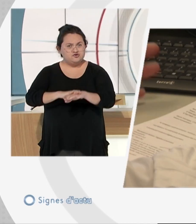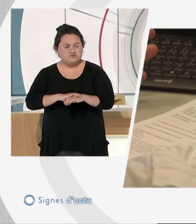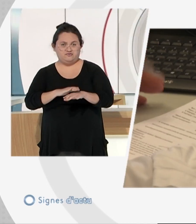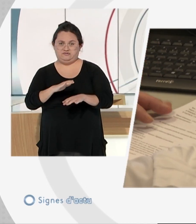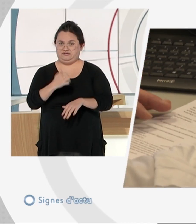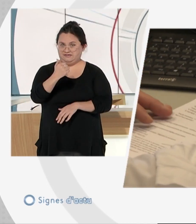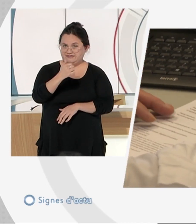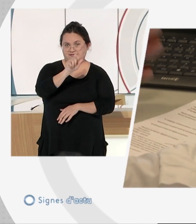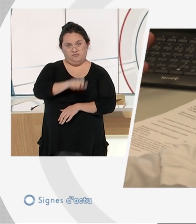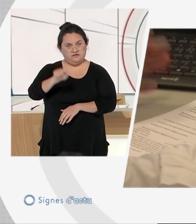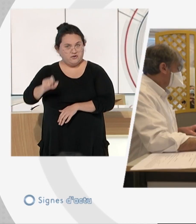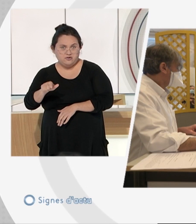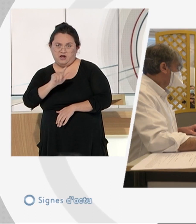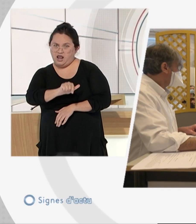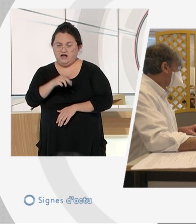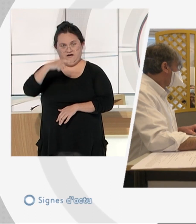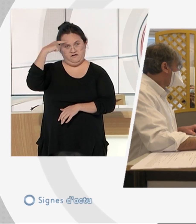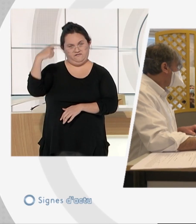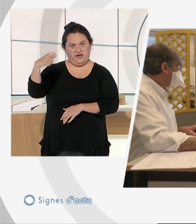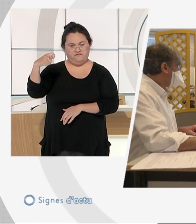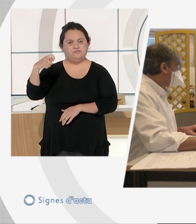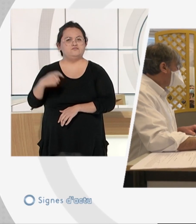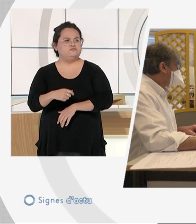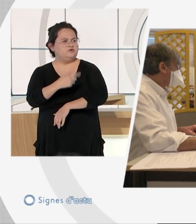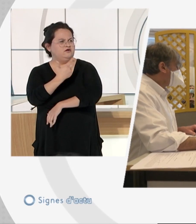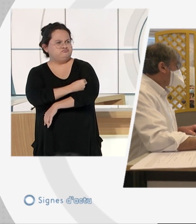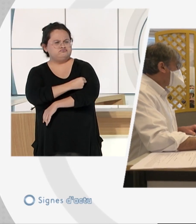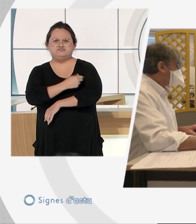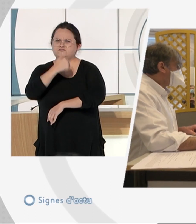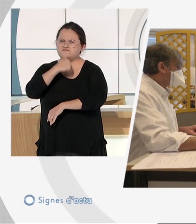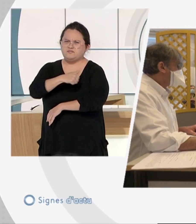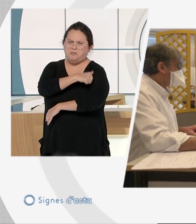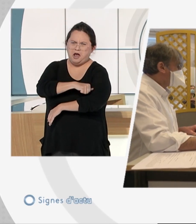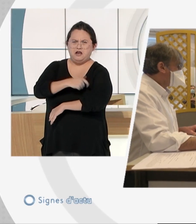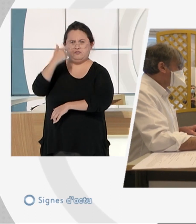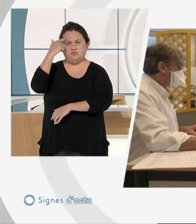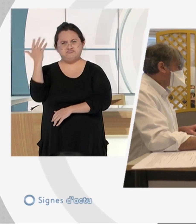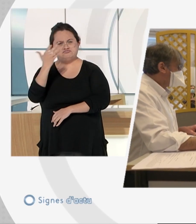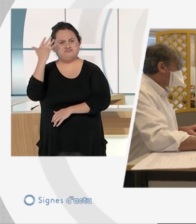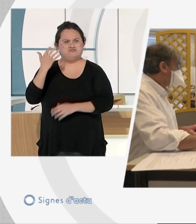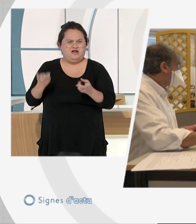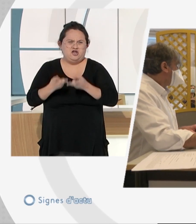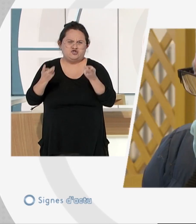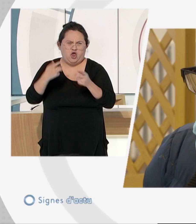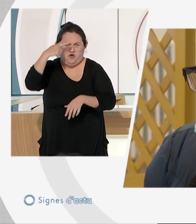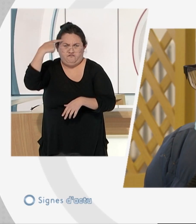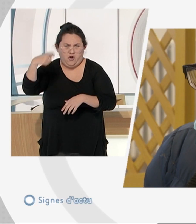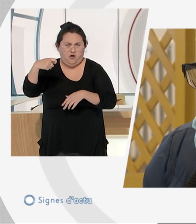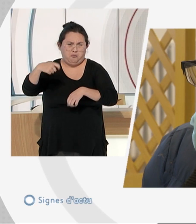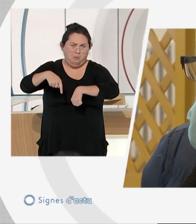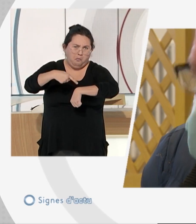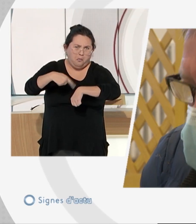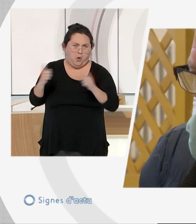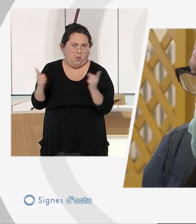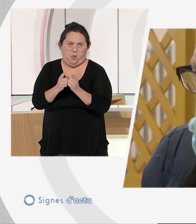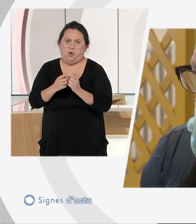développera. Il faut avoir un peu mal au bras et puis une petite réaction fébrile possible pendant quelques heures, comme un